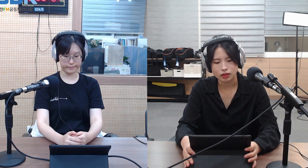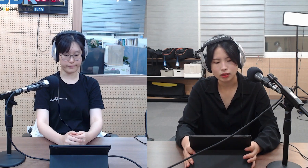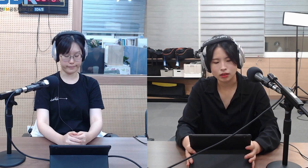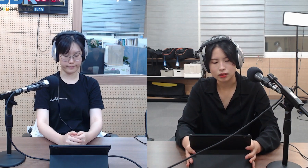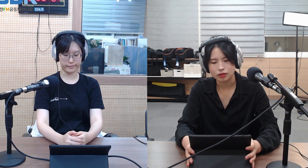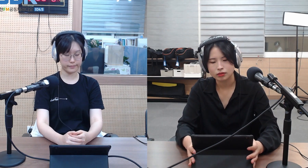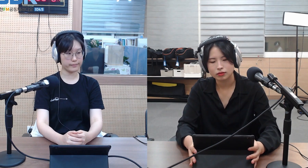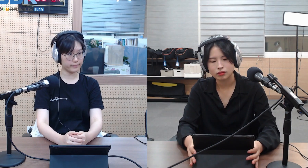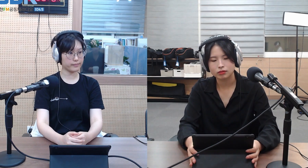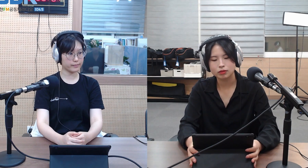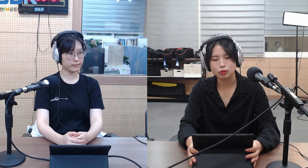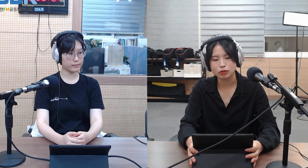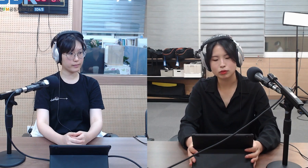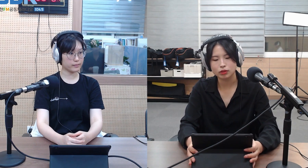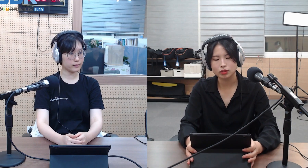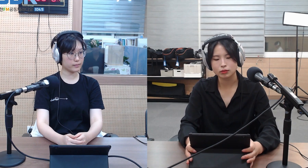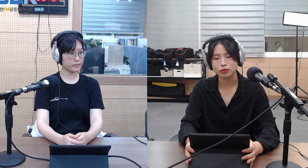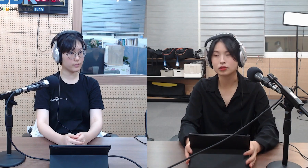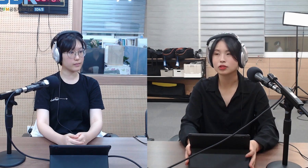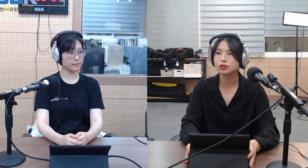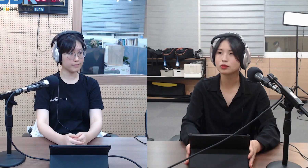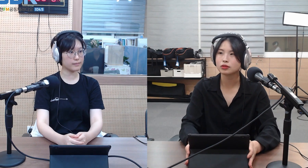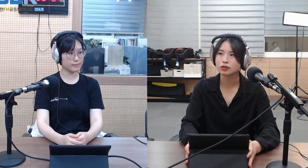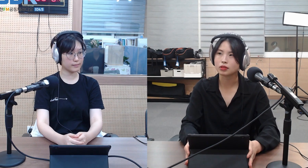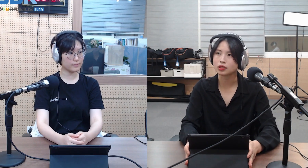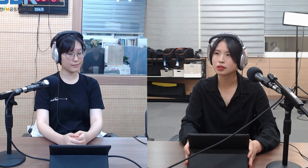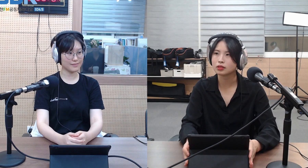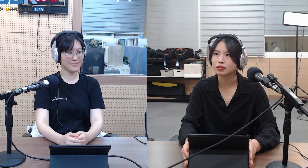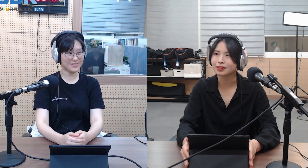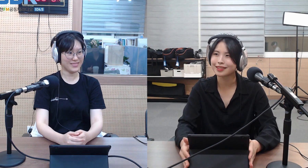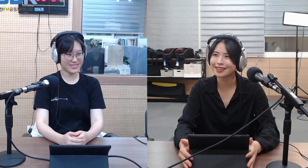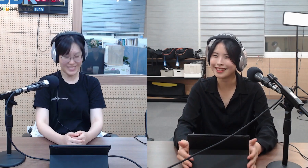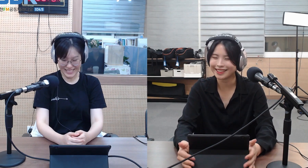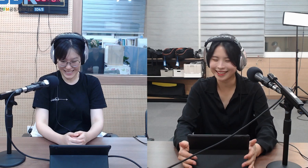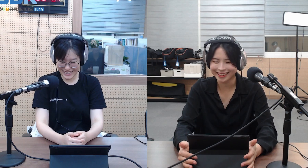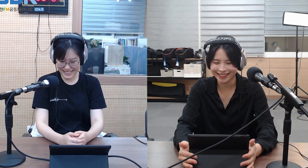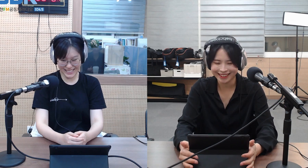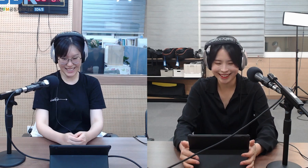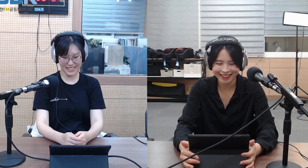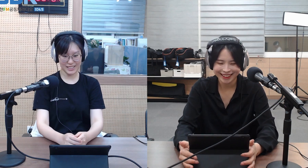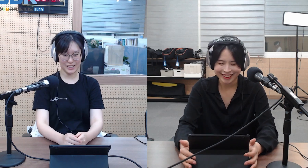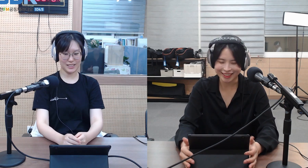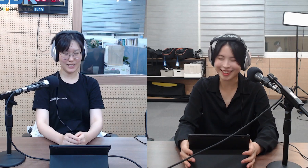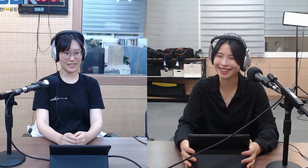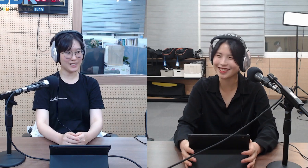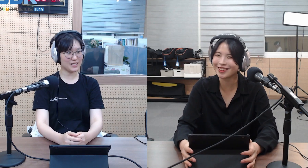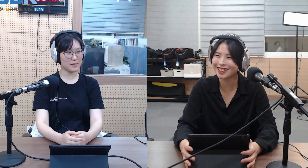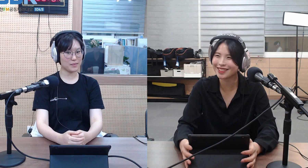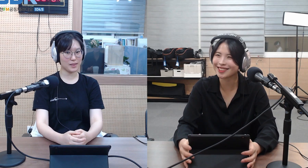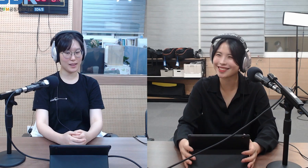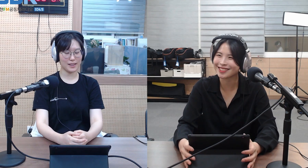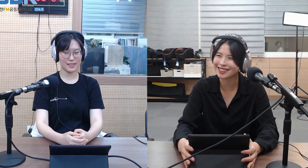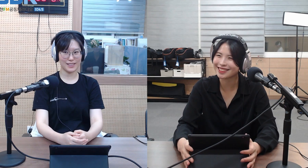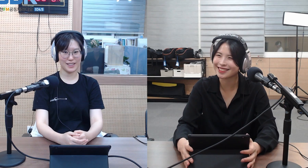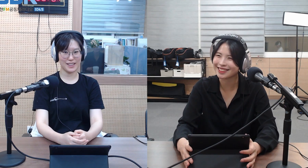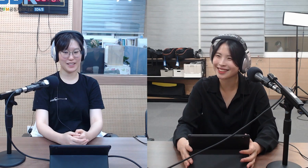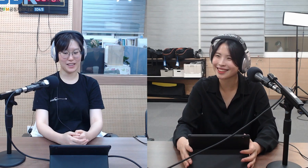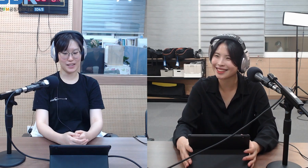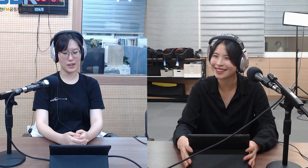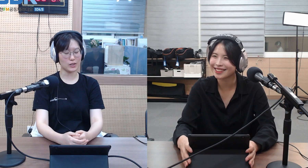네. 이 뭐 노래는 뭐 쉬운 거라서 또 잘 쫓아올 수 있을지 이거는